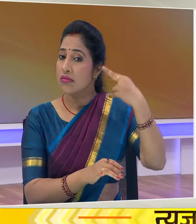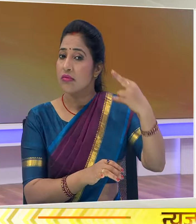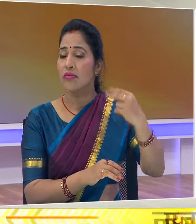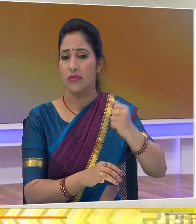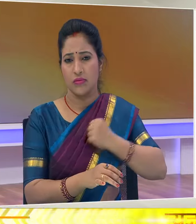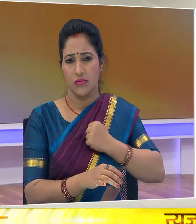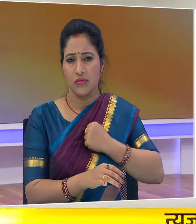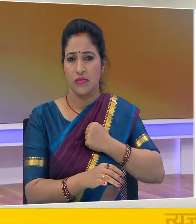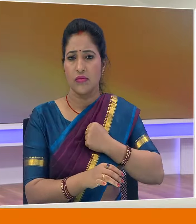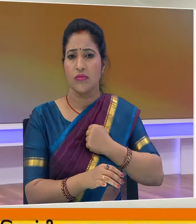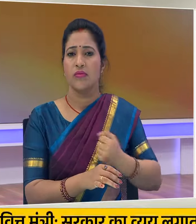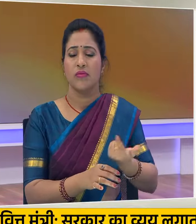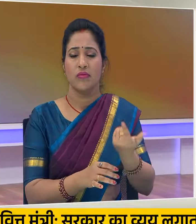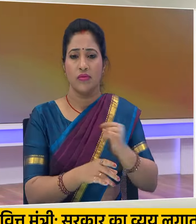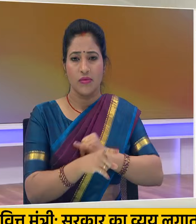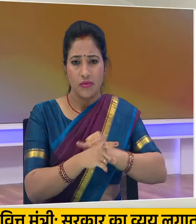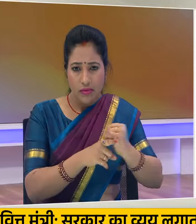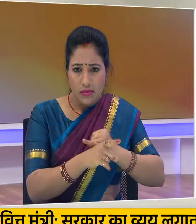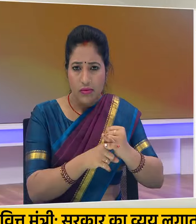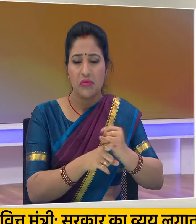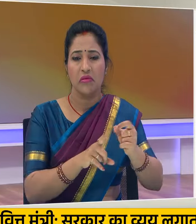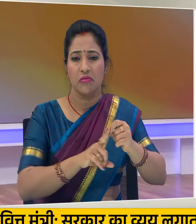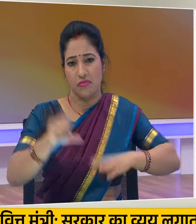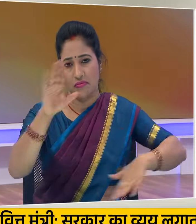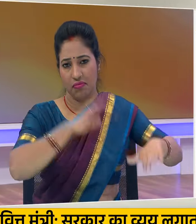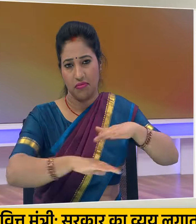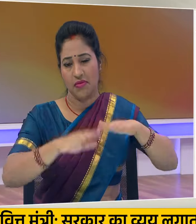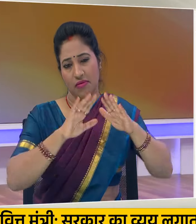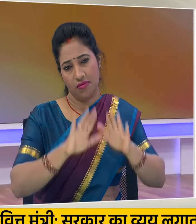हम इंटर्नशिप स्कीम लेकर आए हैं।